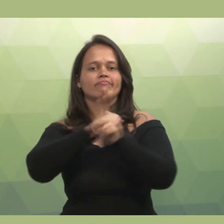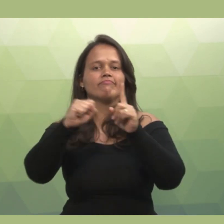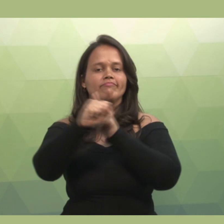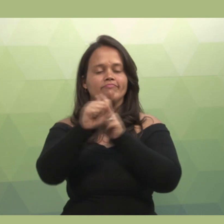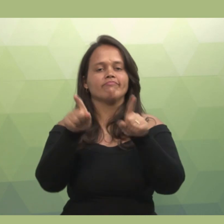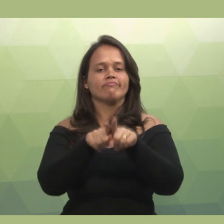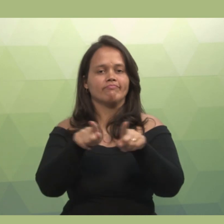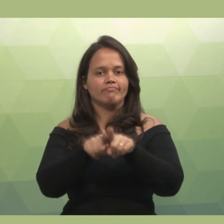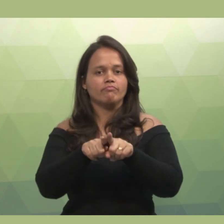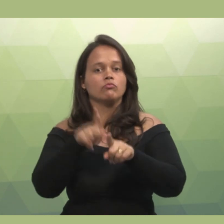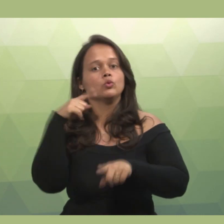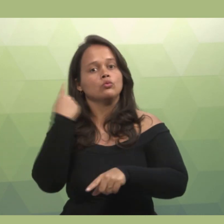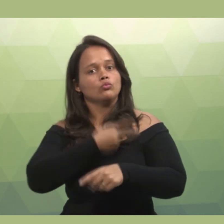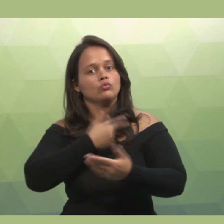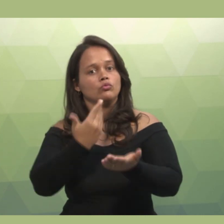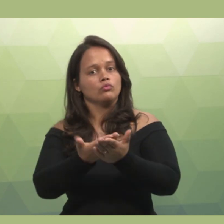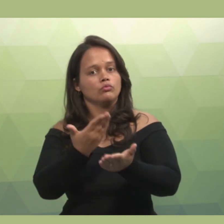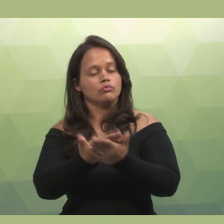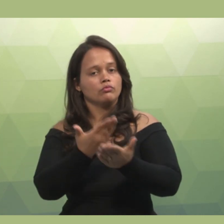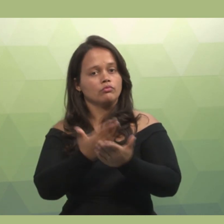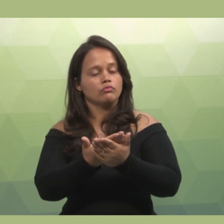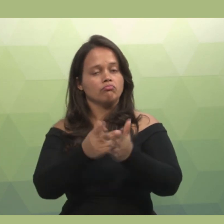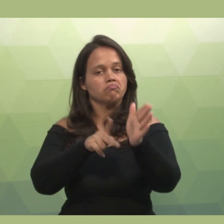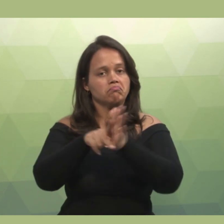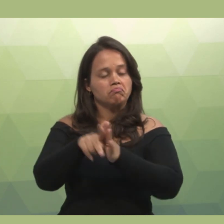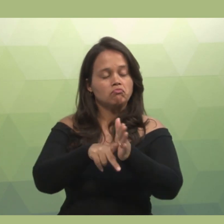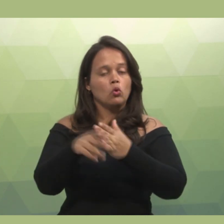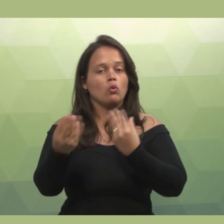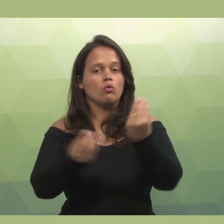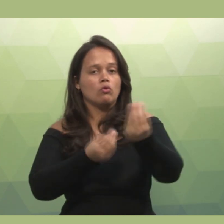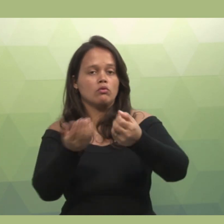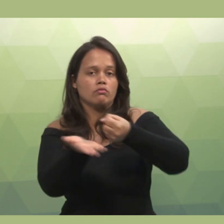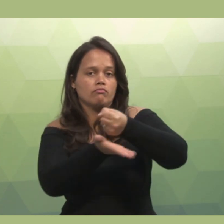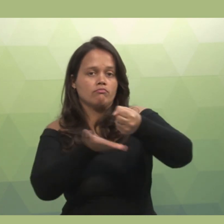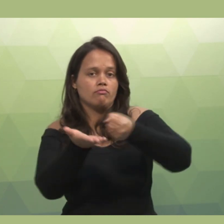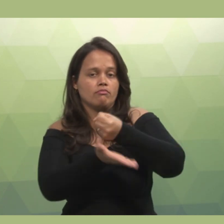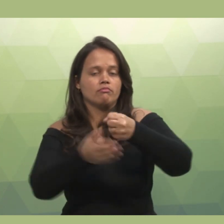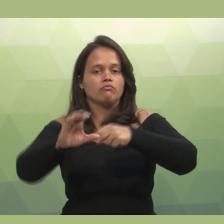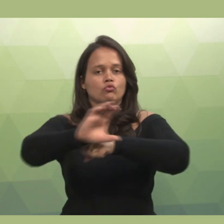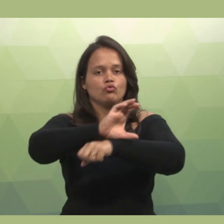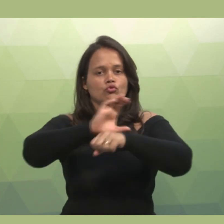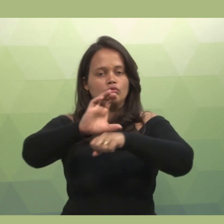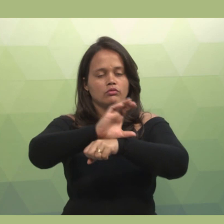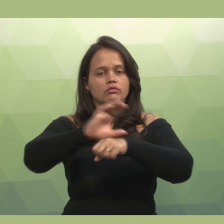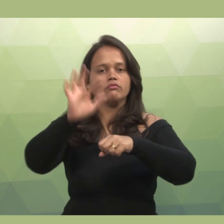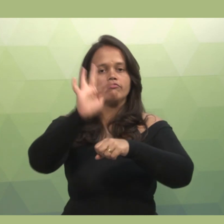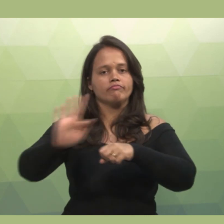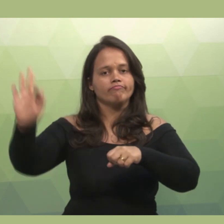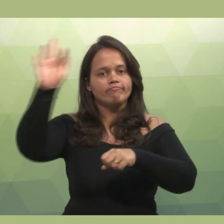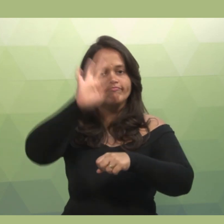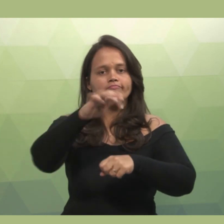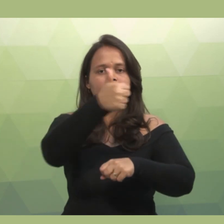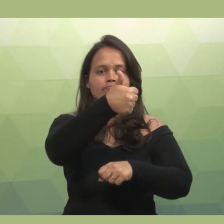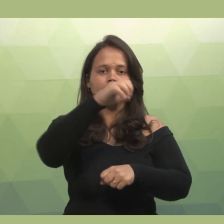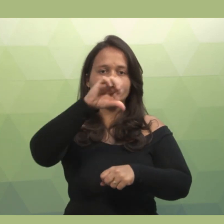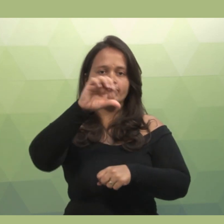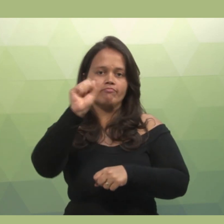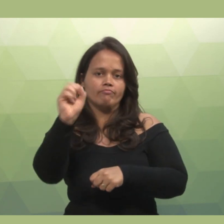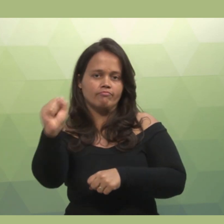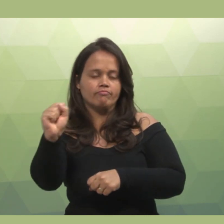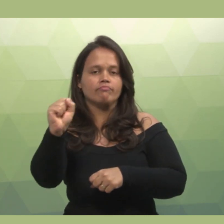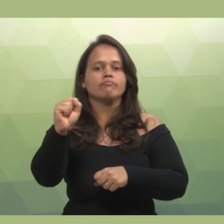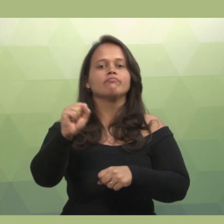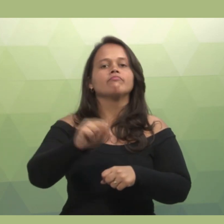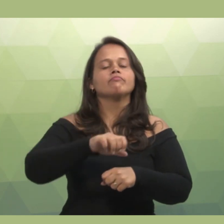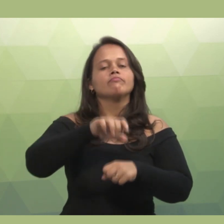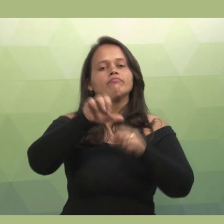Federal de 1988, a Lei de Diretrizes e Bases da Educação Nacional, a LDB